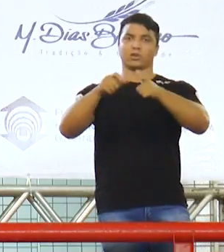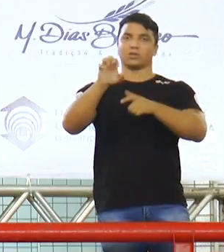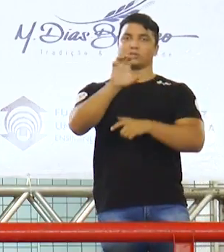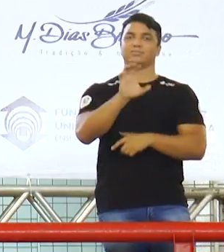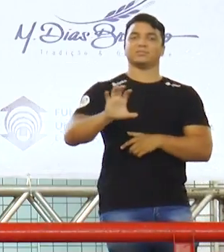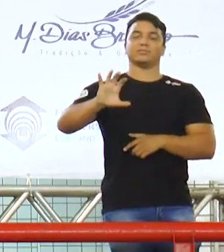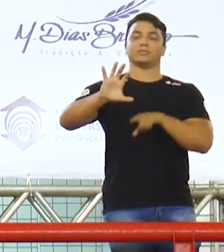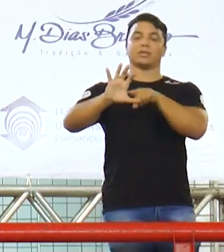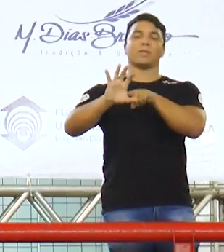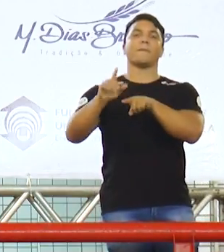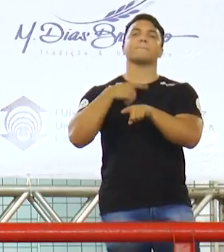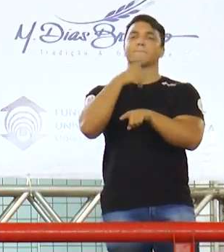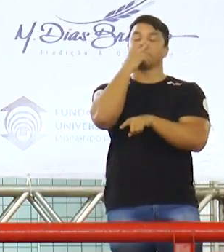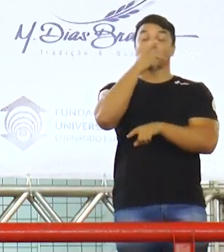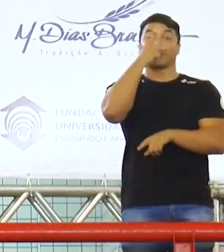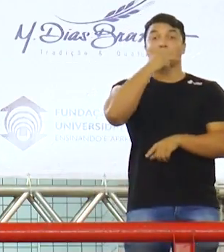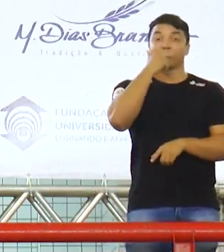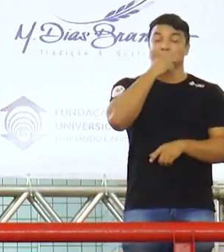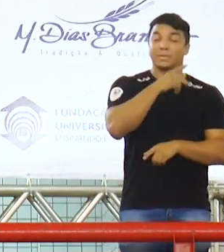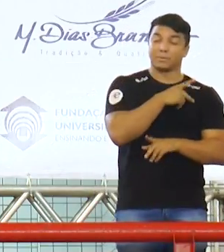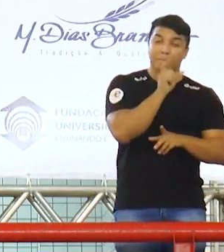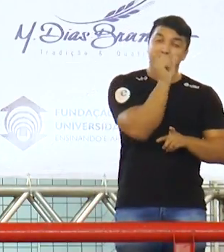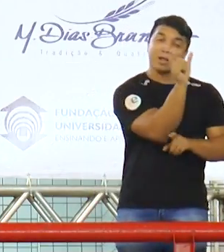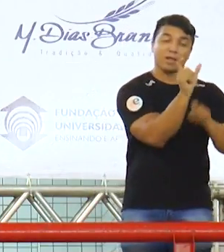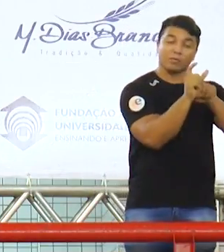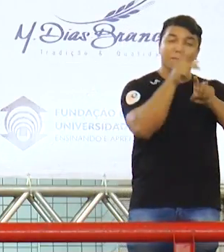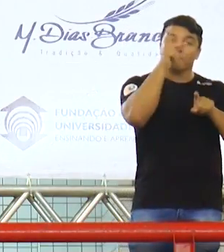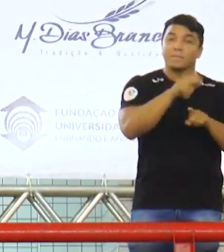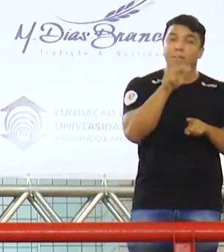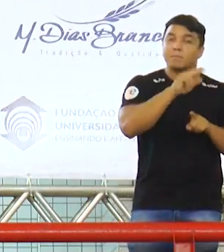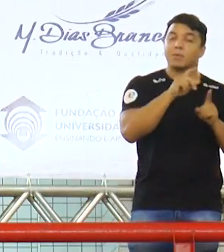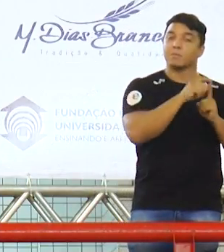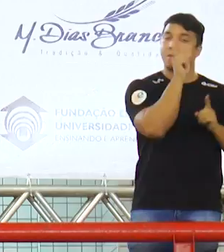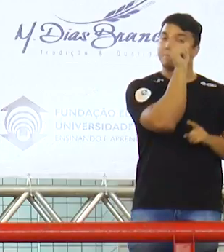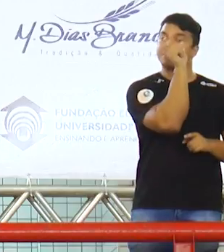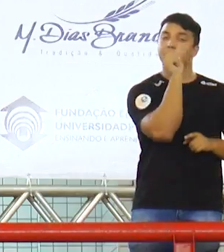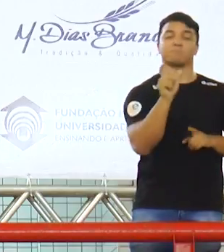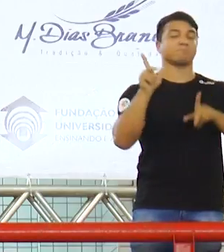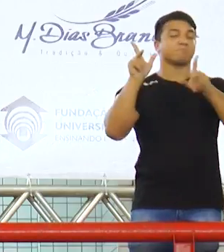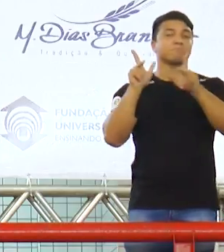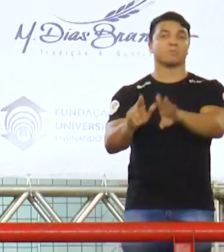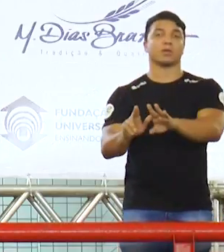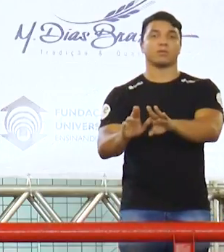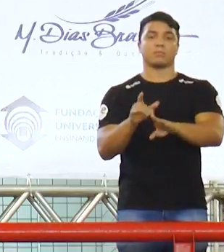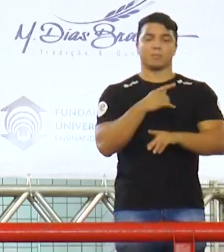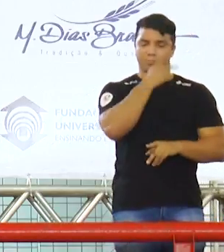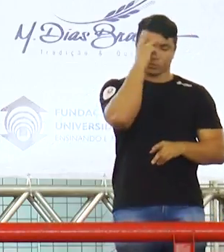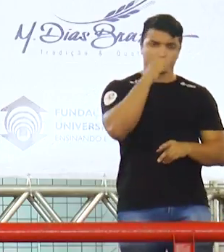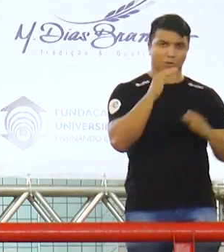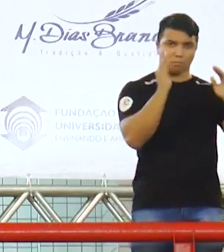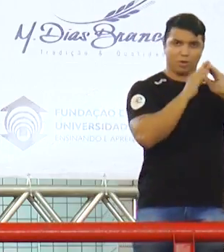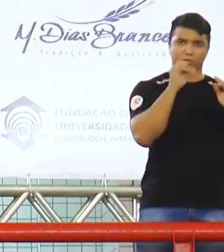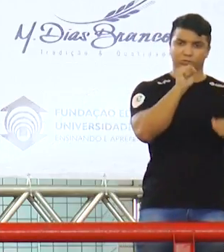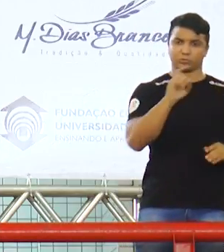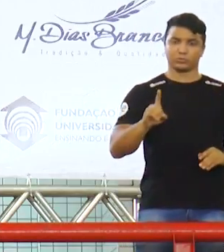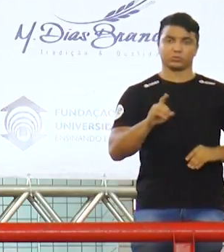pede para pronunciar as mesmas palavras. Um sudestino vai